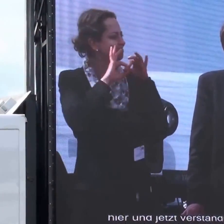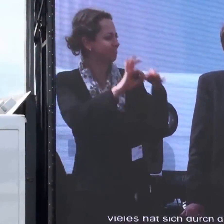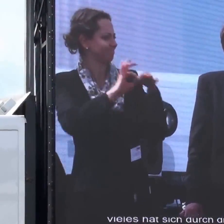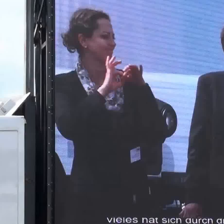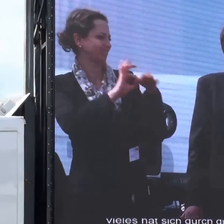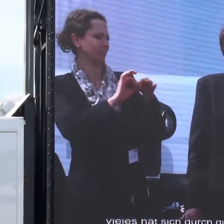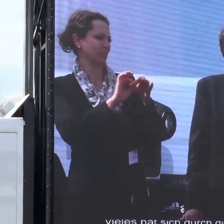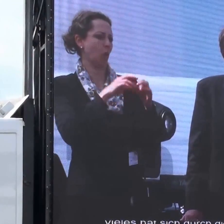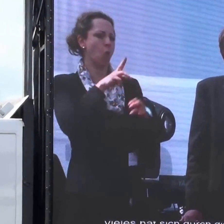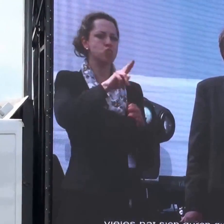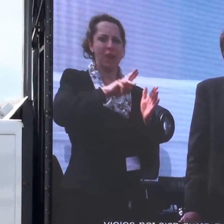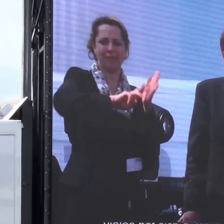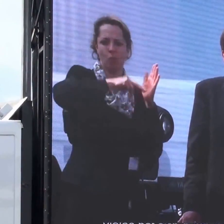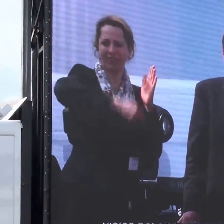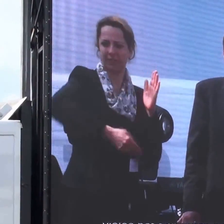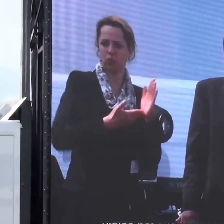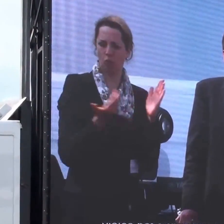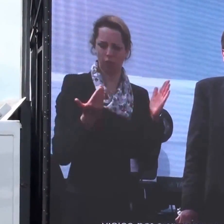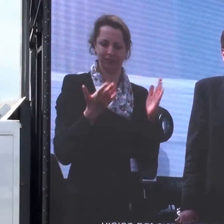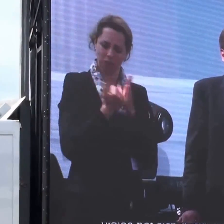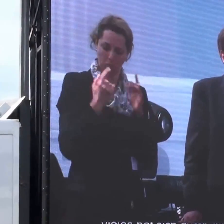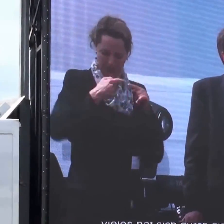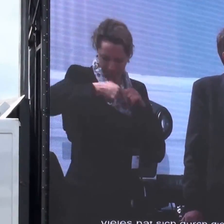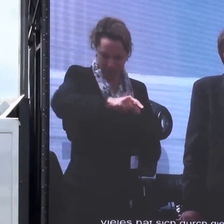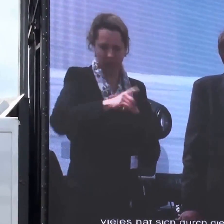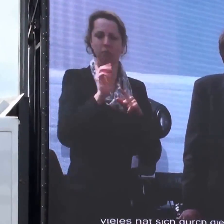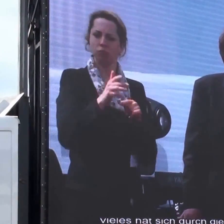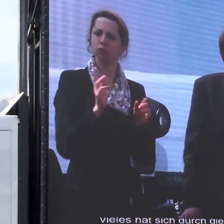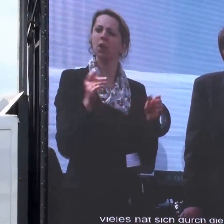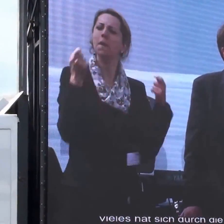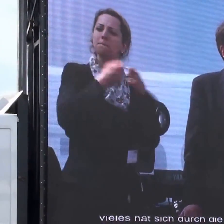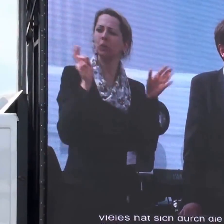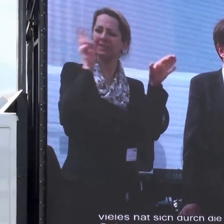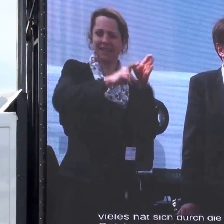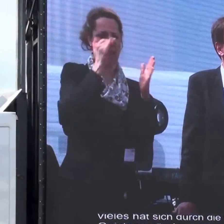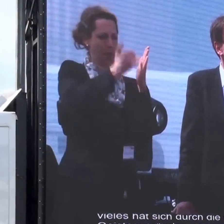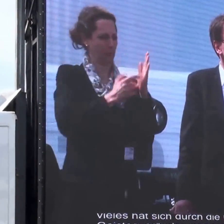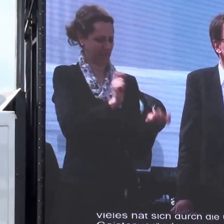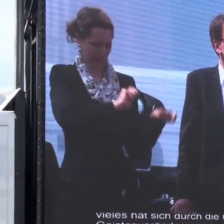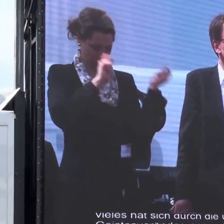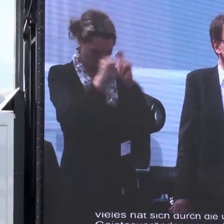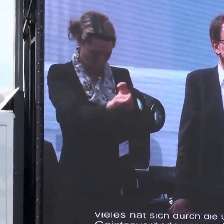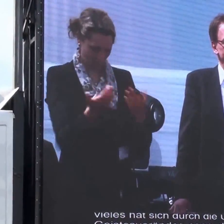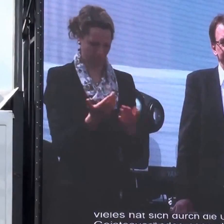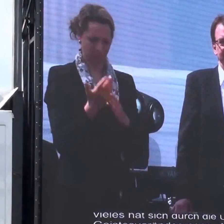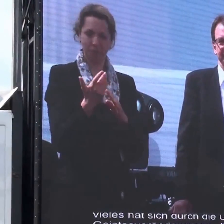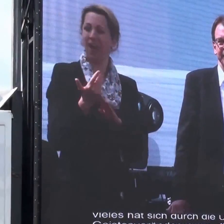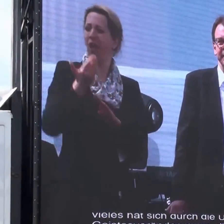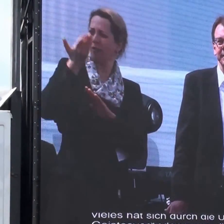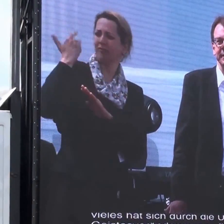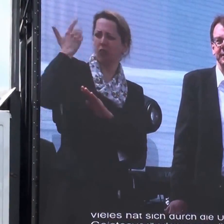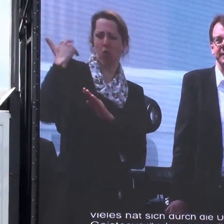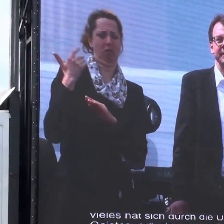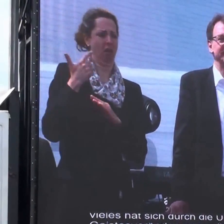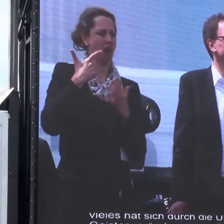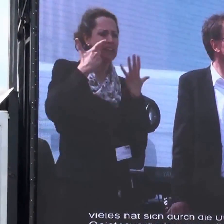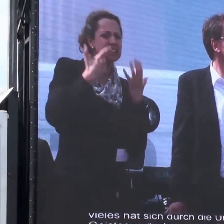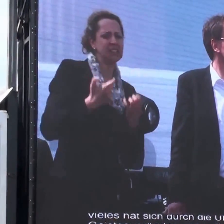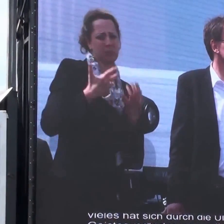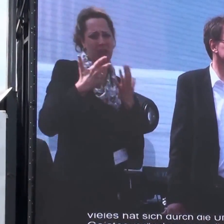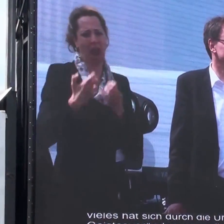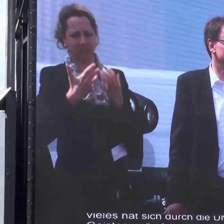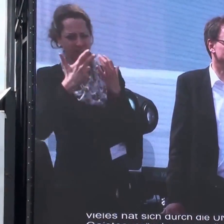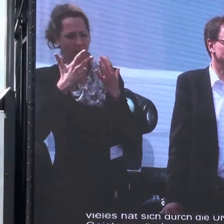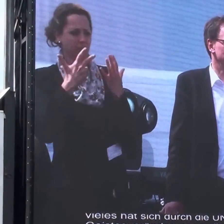jetzt in den nächsten 2 Jahren das Bundesteilhabegesetz umsetzen werden. Ich kann jetzt nicht über meine Vorgänger aus den 70ern, aus den 80ern, aus den